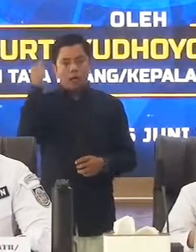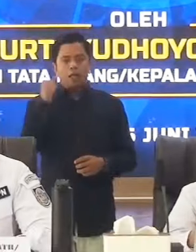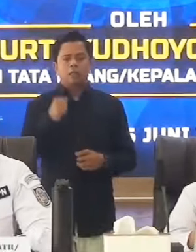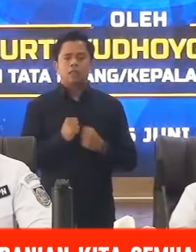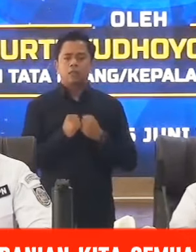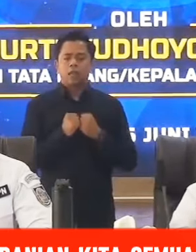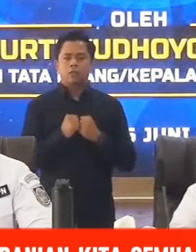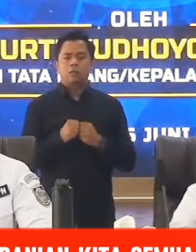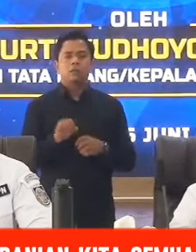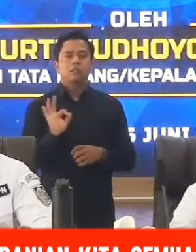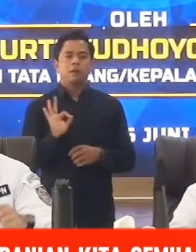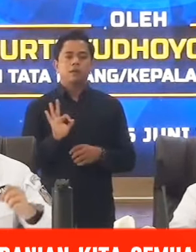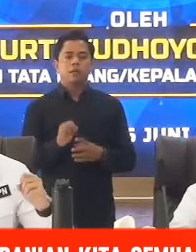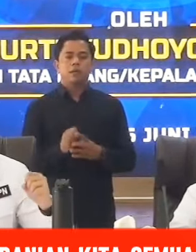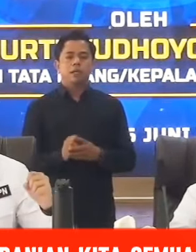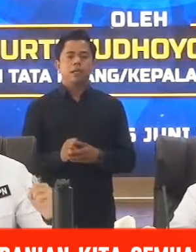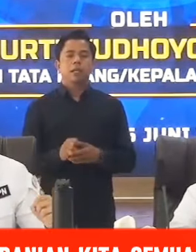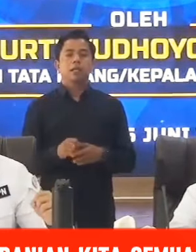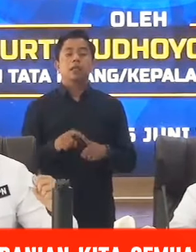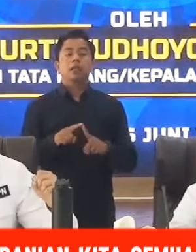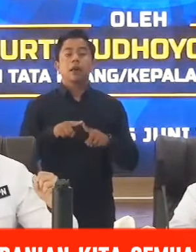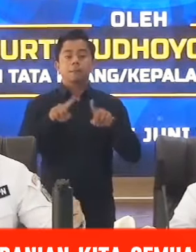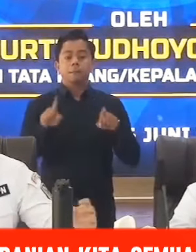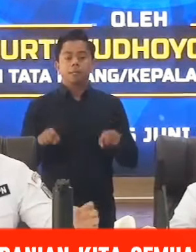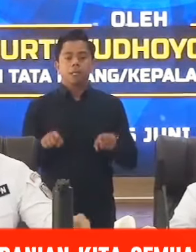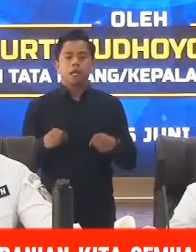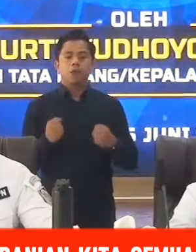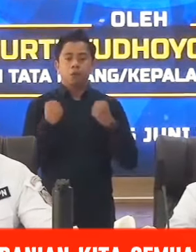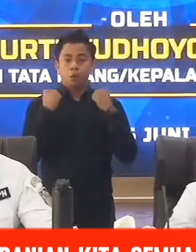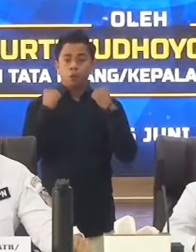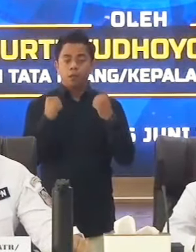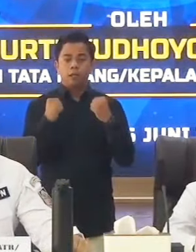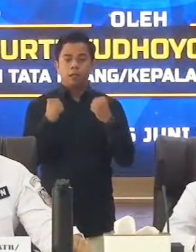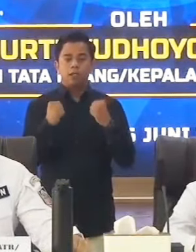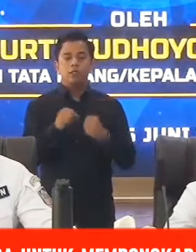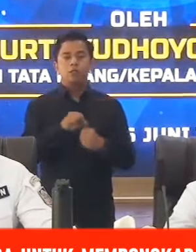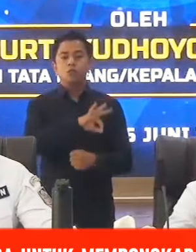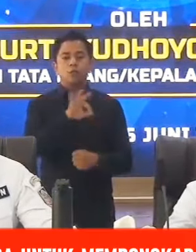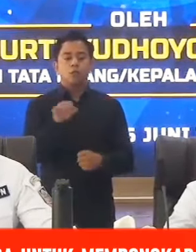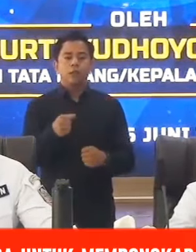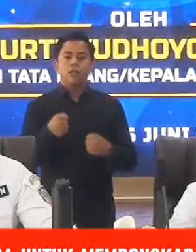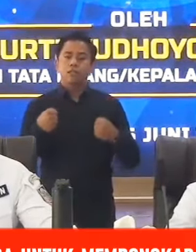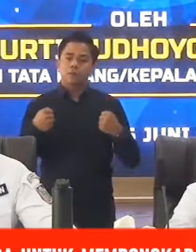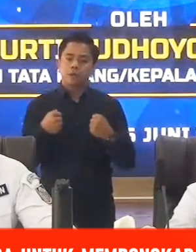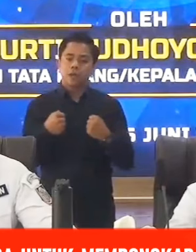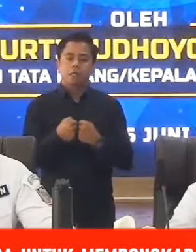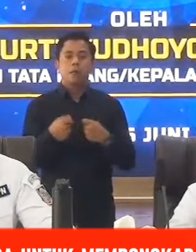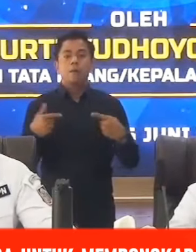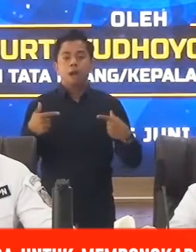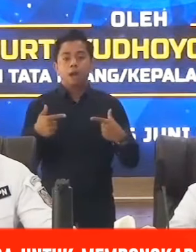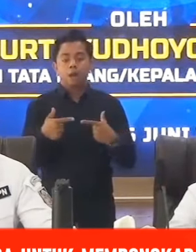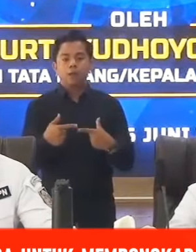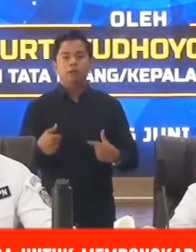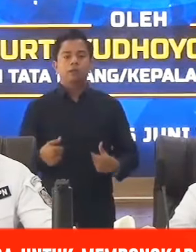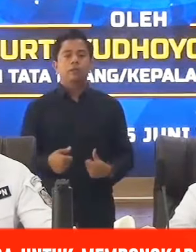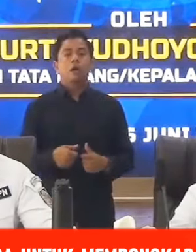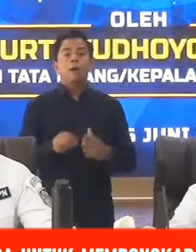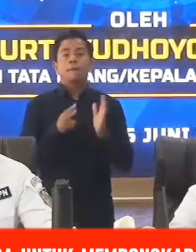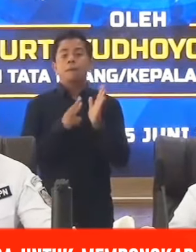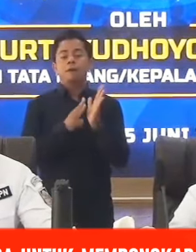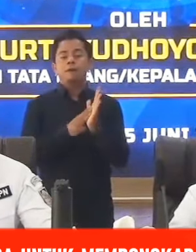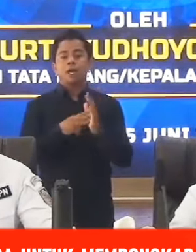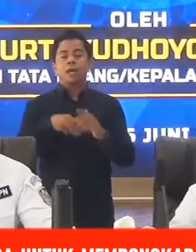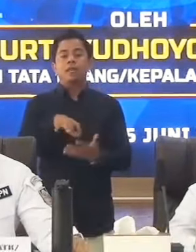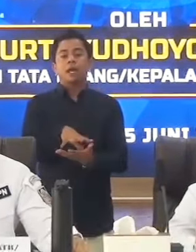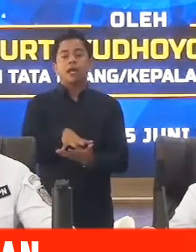berdaya, tetapi dengan kekuatan dan keberanian kita semua, kita menyuarakan itu dan kita mencoba